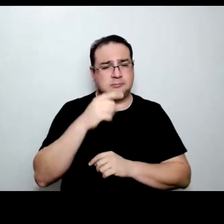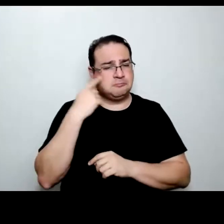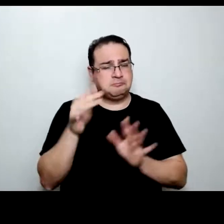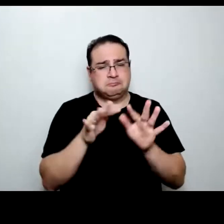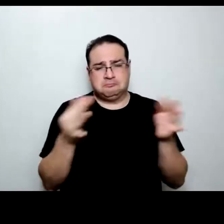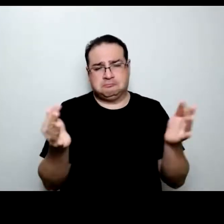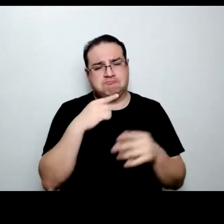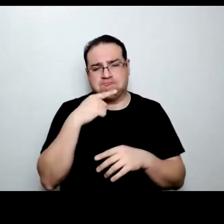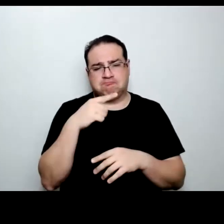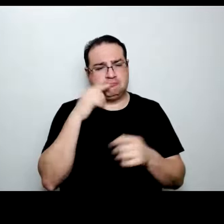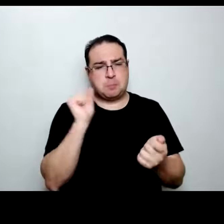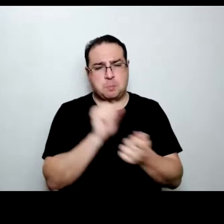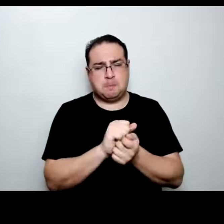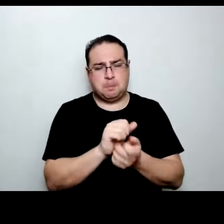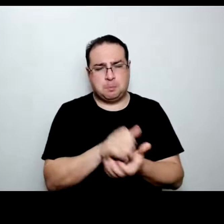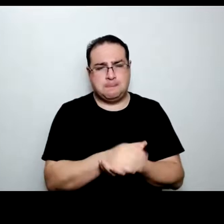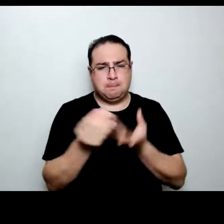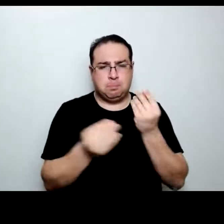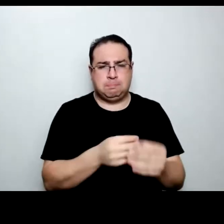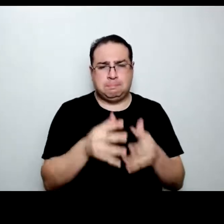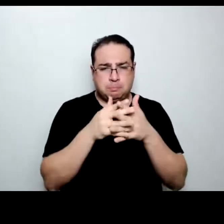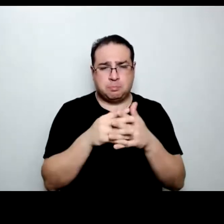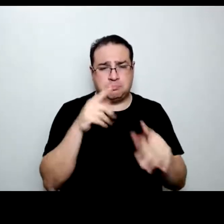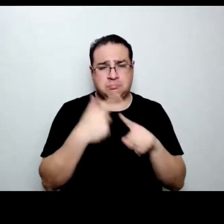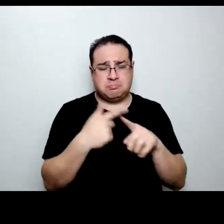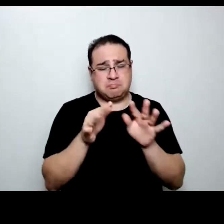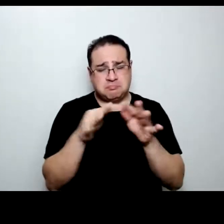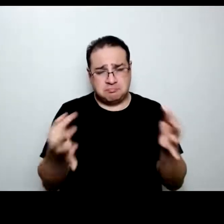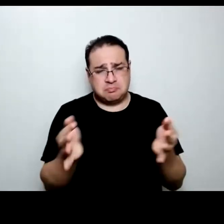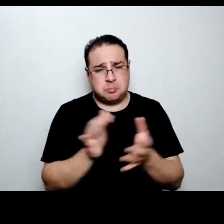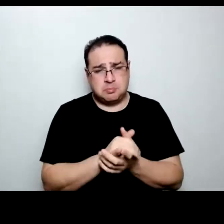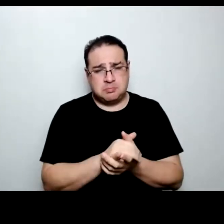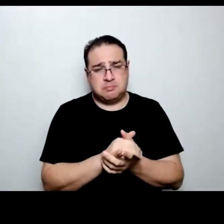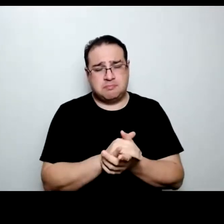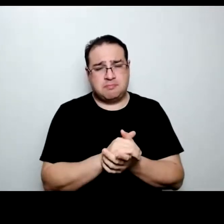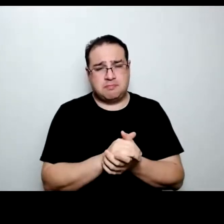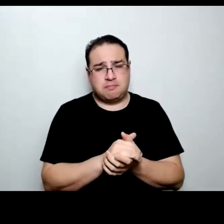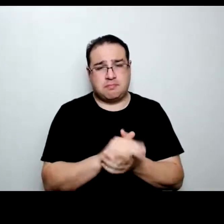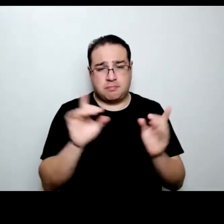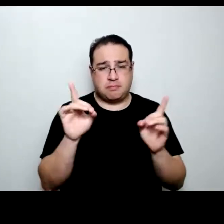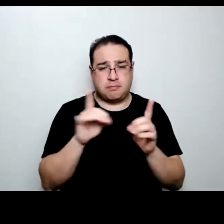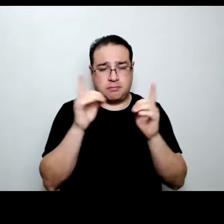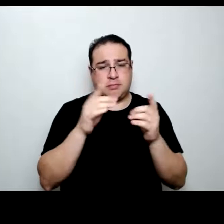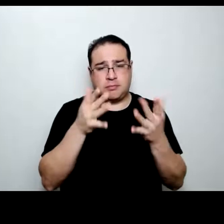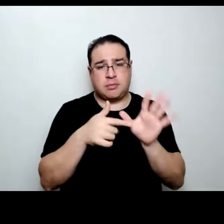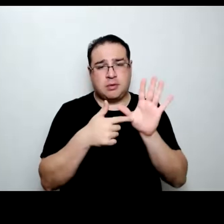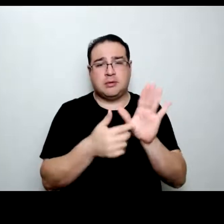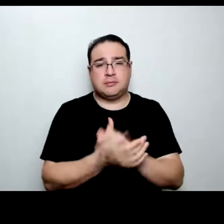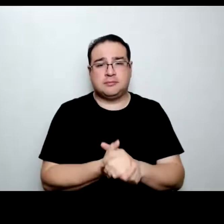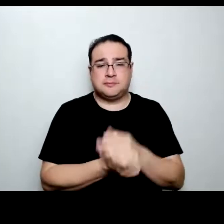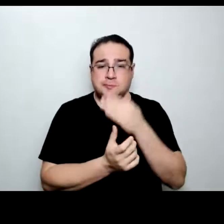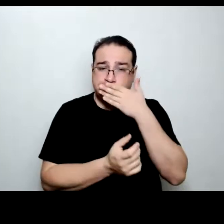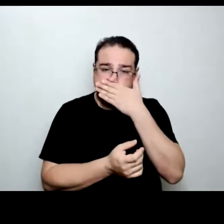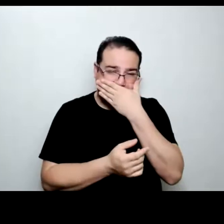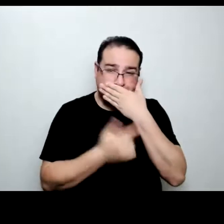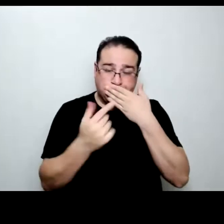não dão conta dessa complexidade, por mais simples que seja o dicionário. Por outro